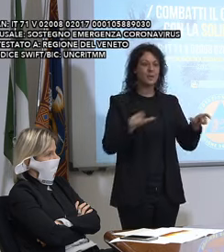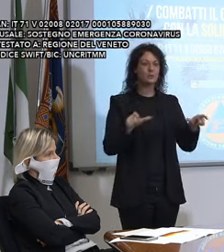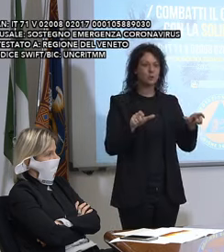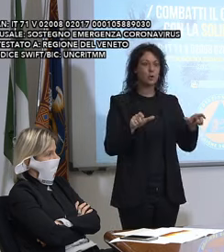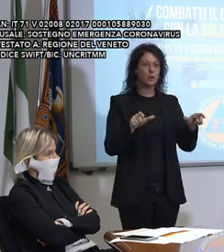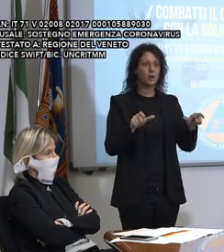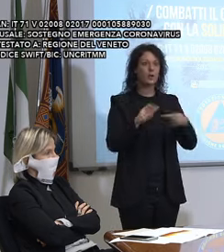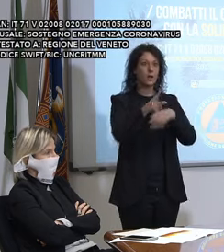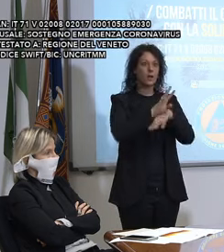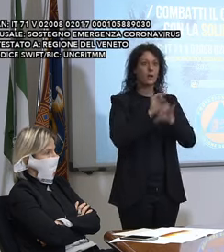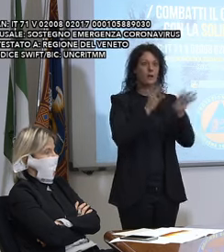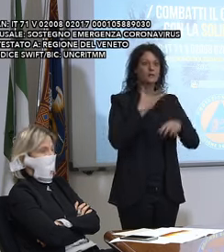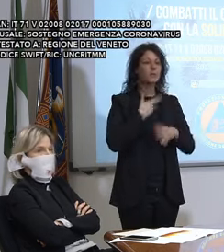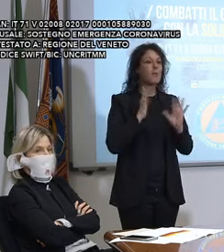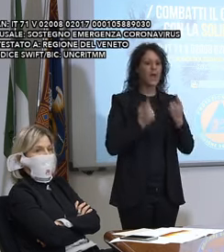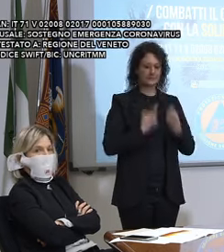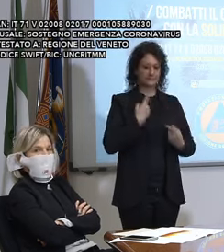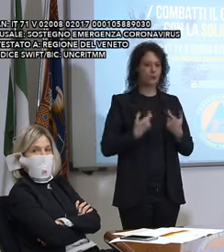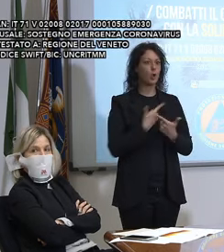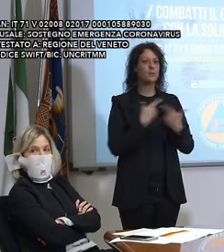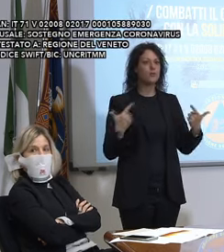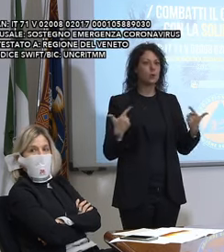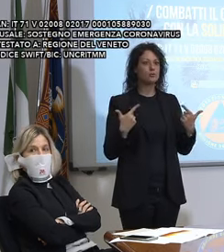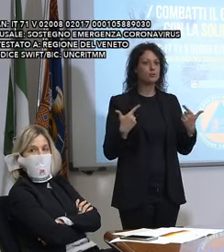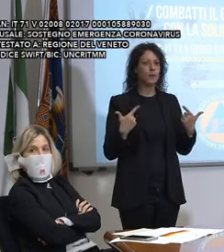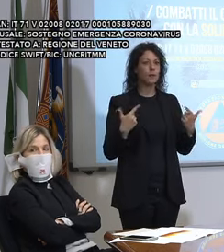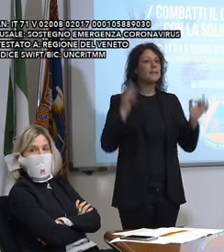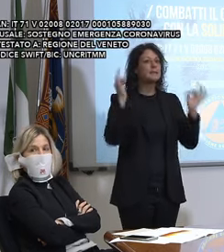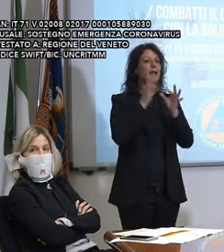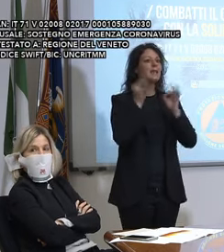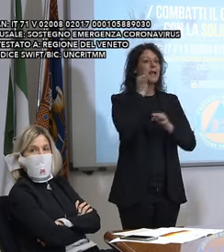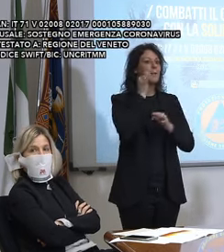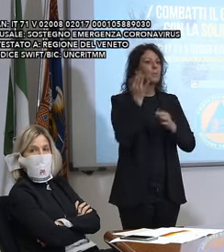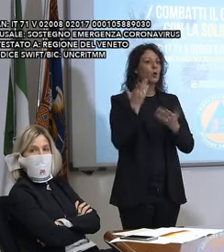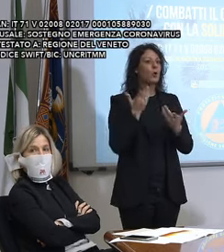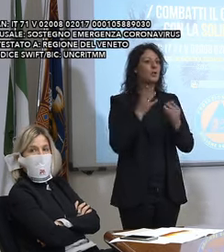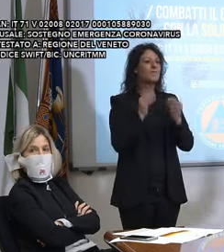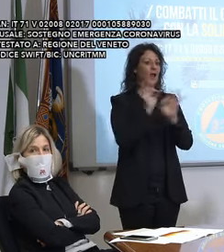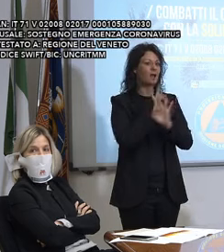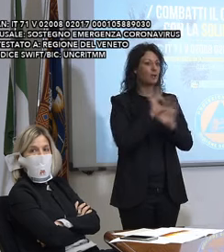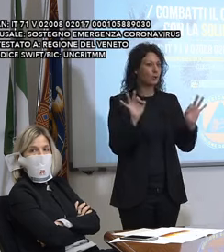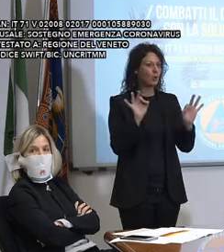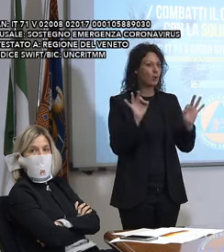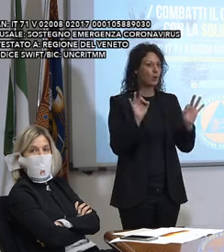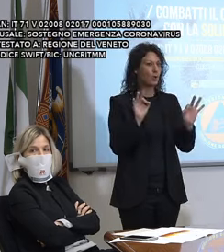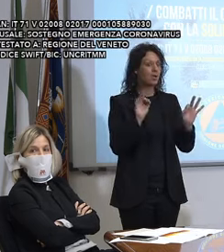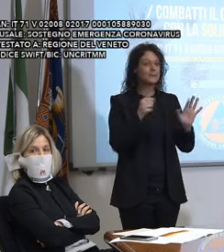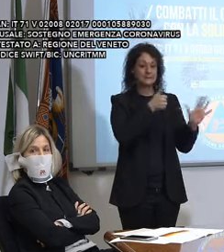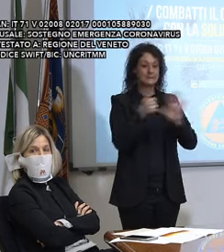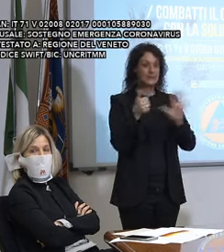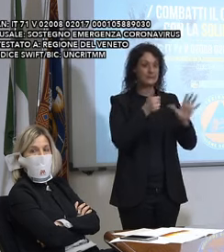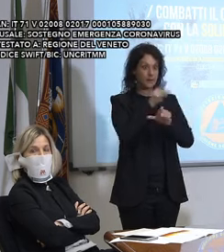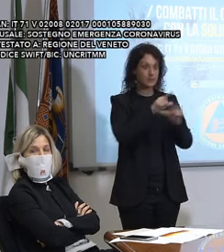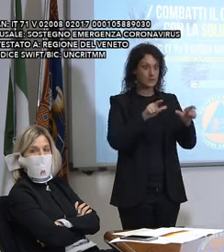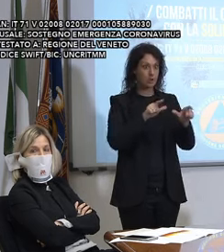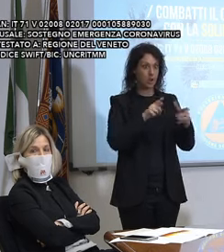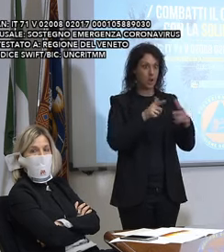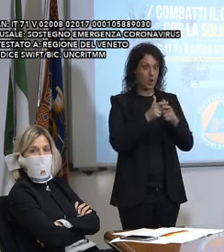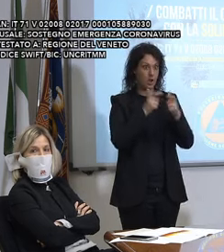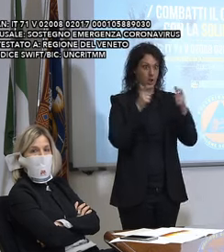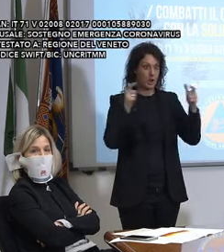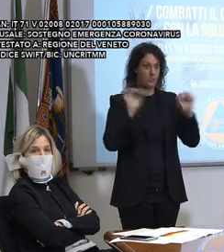positivi in giro per Bo. Se mai avessimo fatto quei tamponi, i 66 sarebbero diventati magari 600. E avremmo avuto una sorpresa,